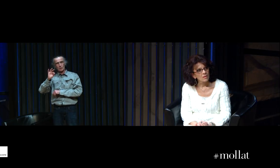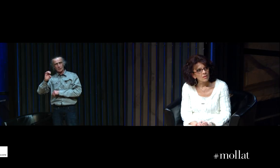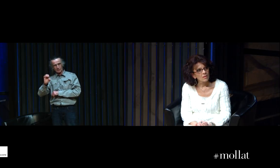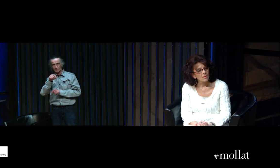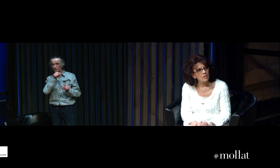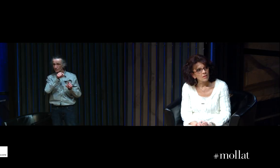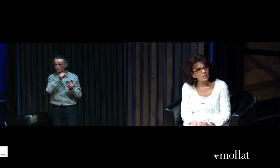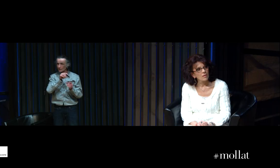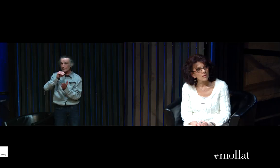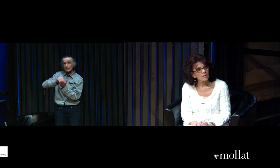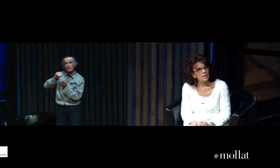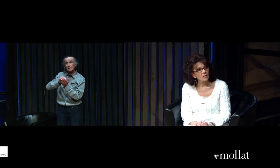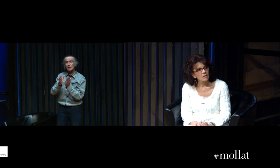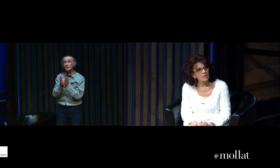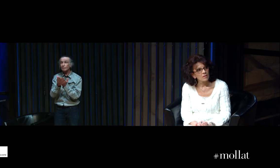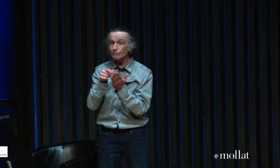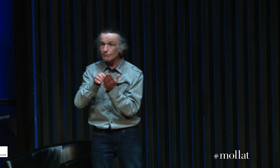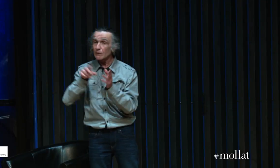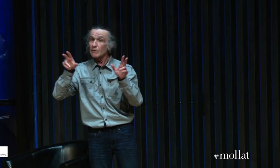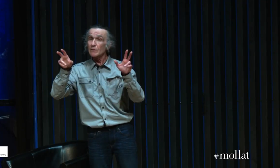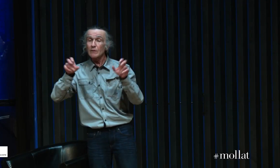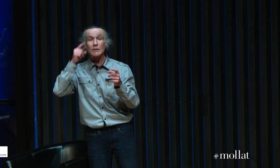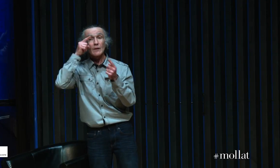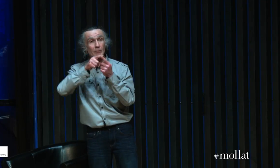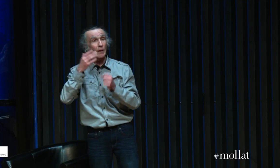trompe. Après, Aristote, qui était un peu